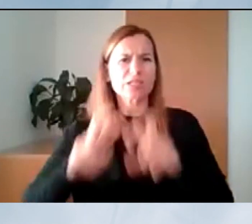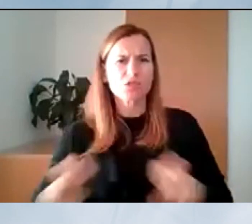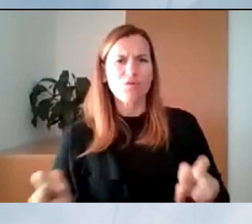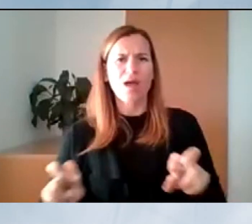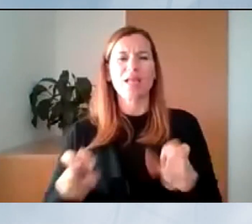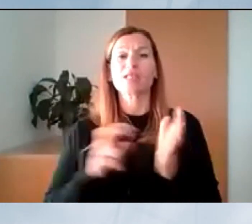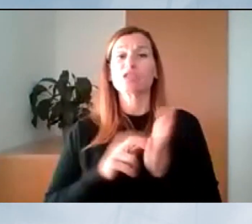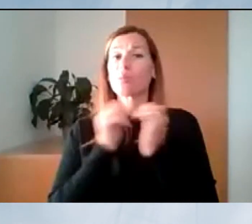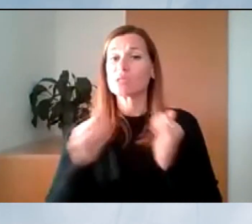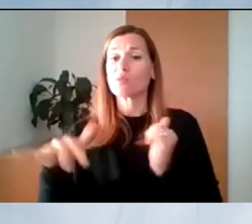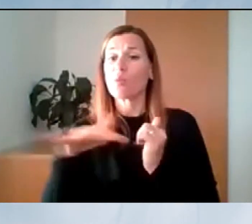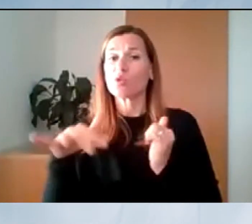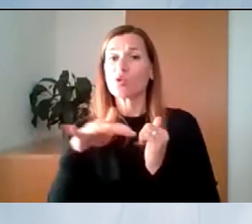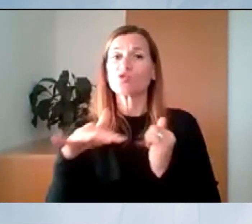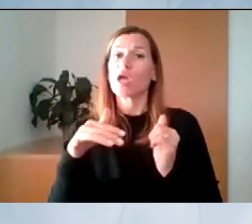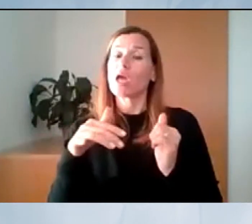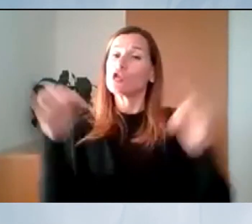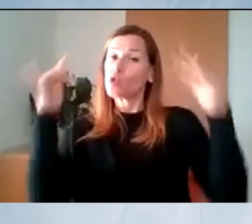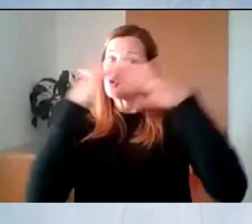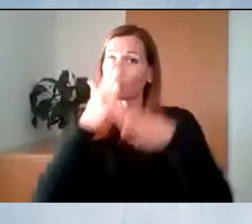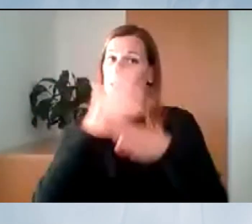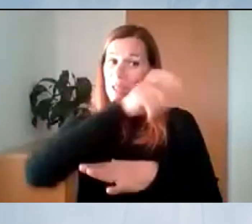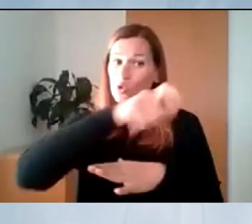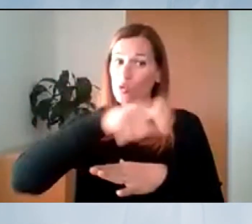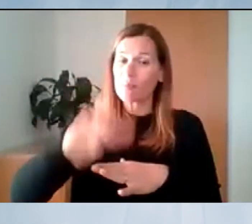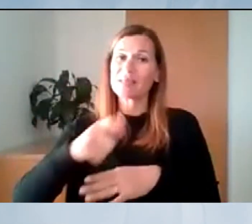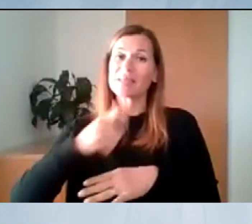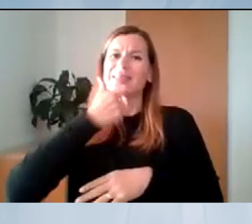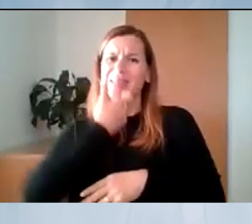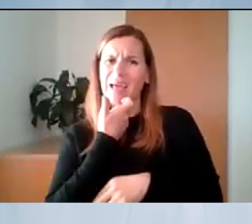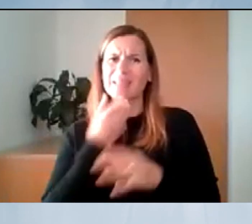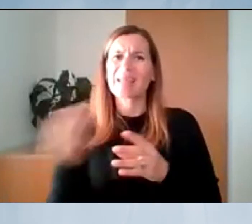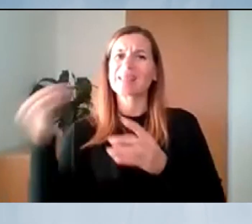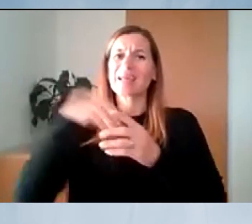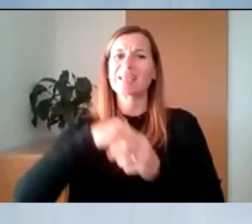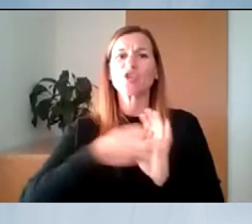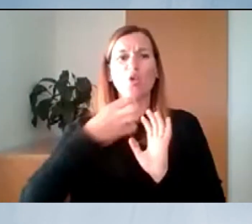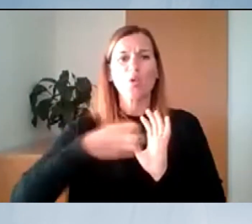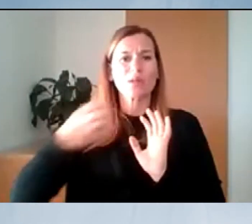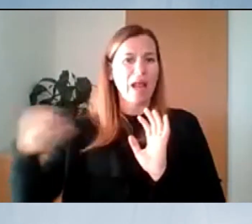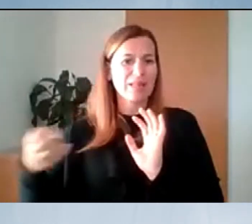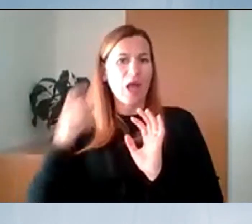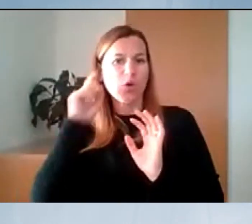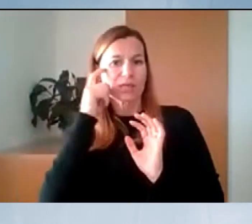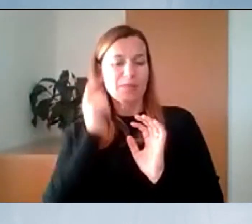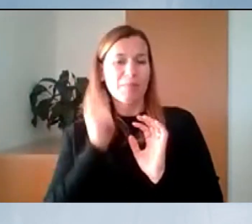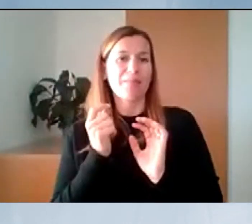in v praksi zlasti na področjih sožitja med ljudmi, staranje, integrirana dolgotrajna